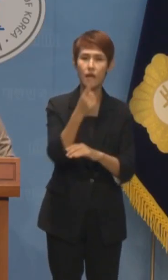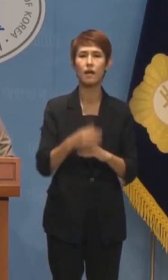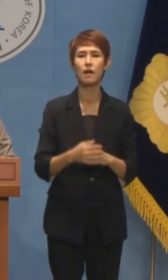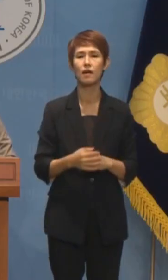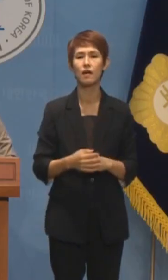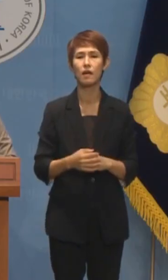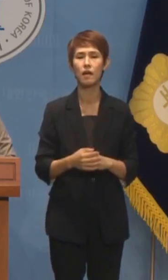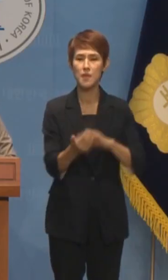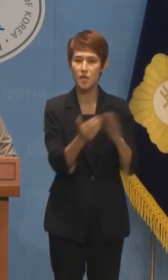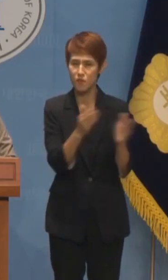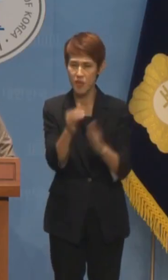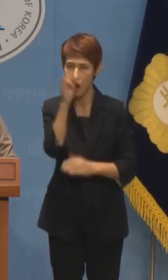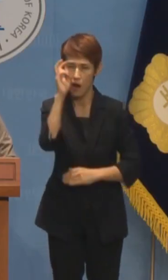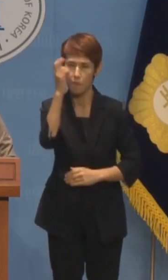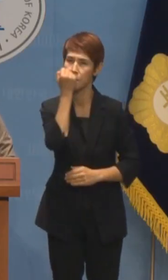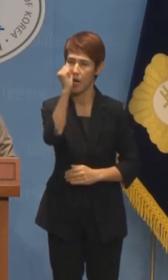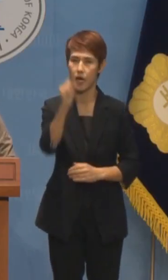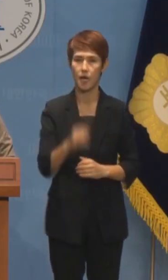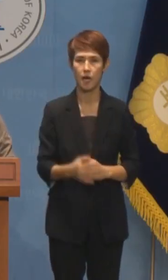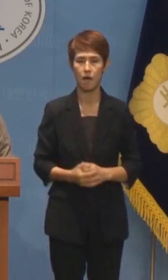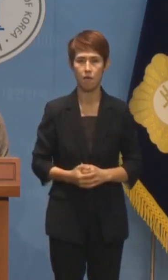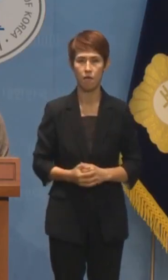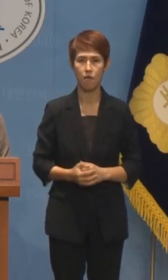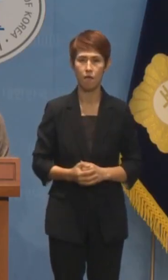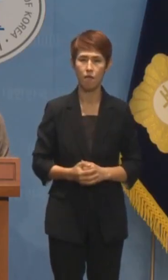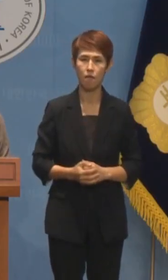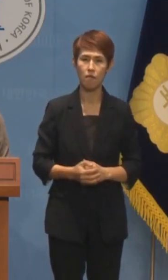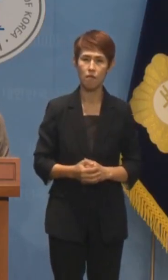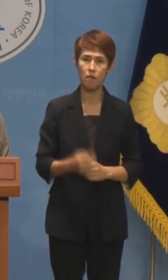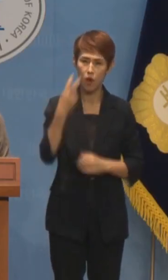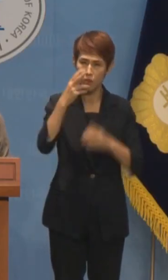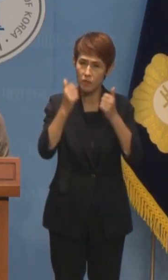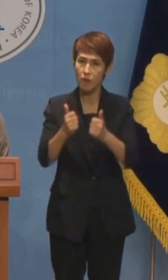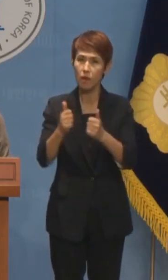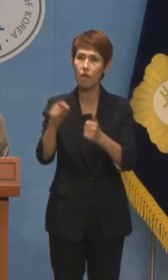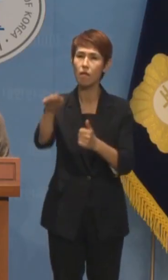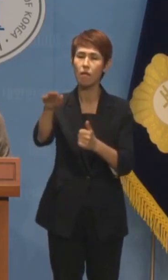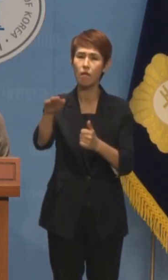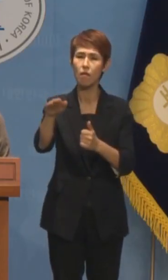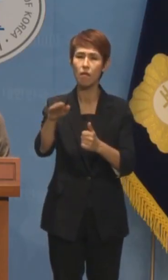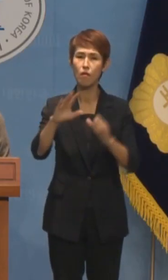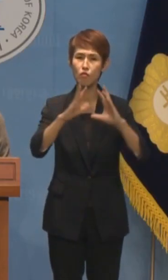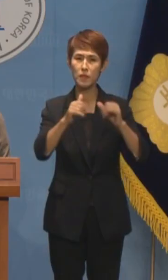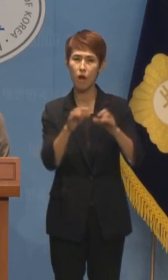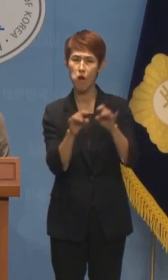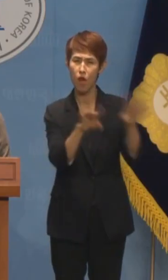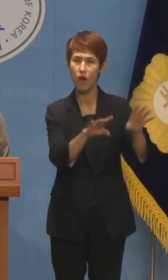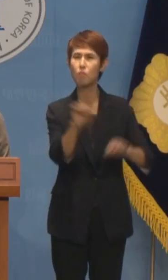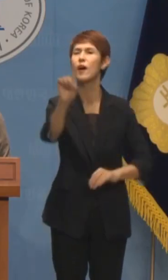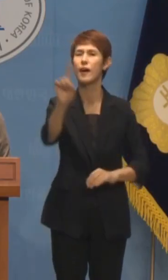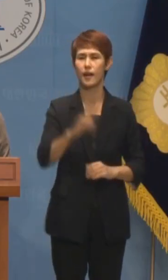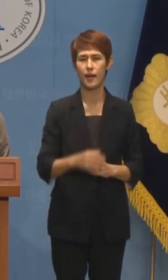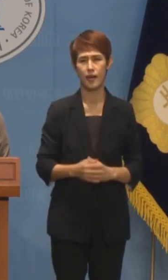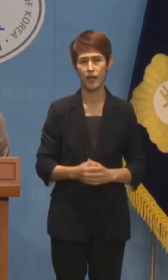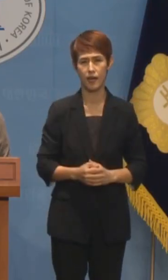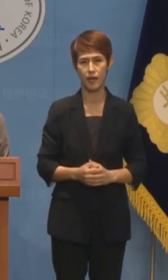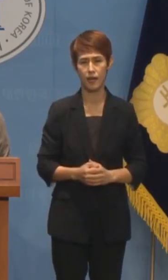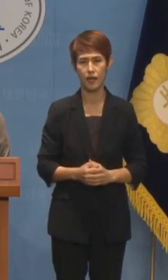없습니다. 대통령실과 검찰은 언제까지 국민 속이고 사실을 덮을 수 있다는 미련한 기대를 갖고 있나